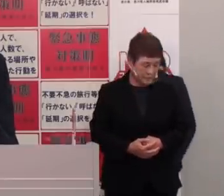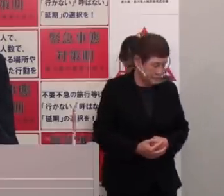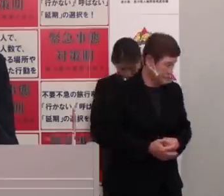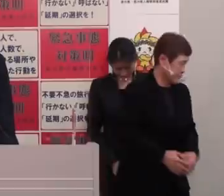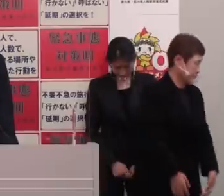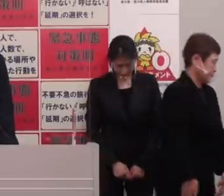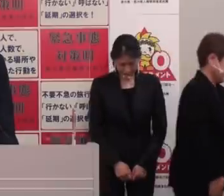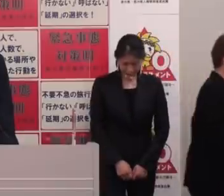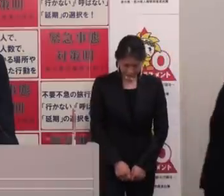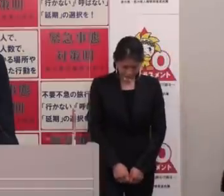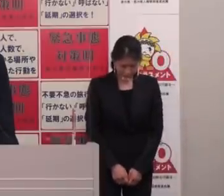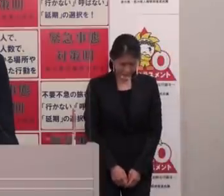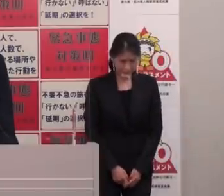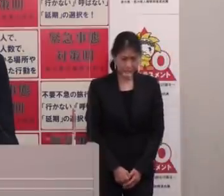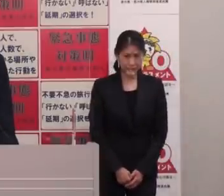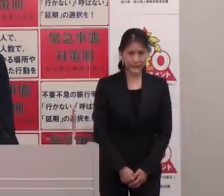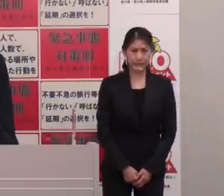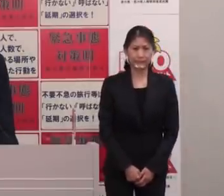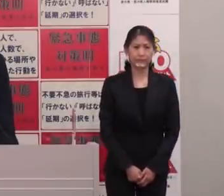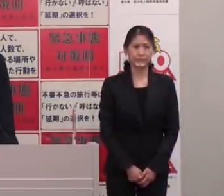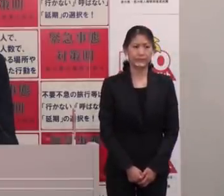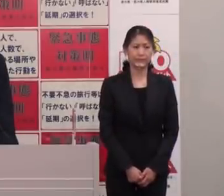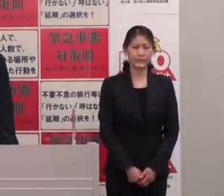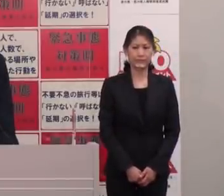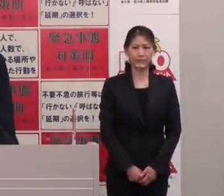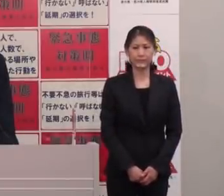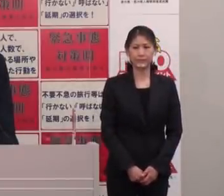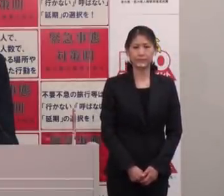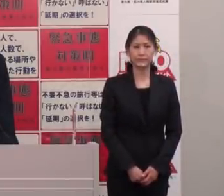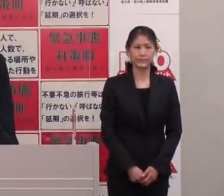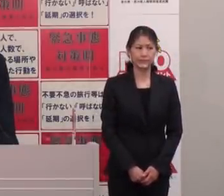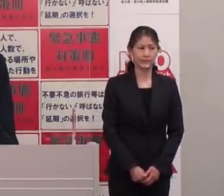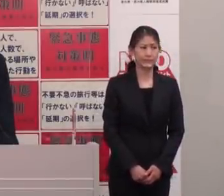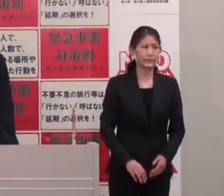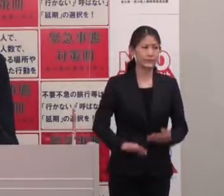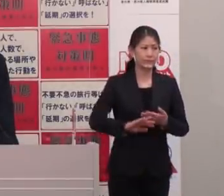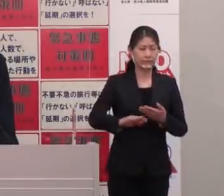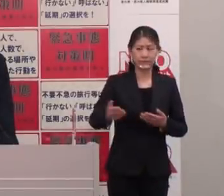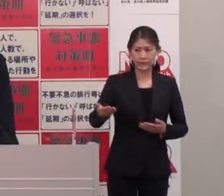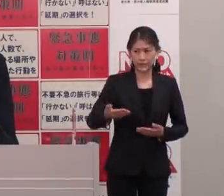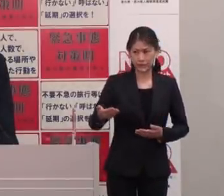ありがとうございます。 他にご質問ございませんか。